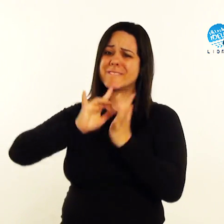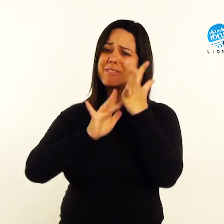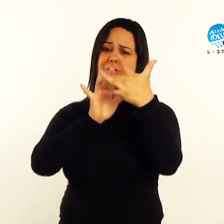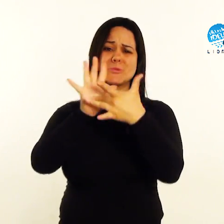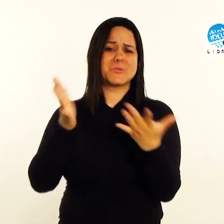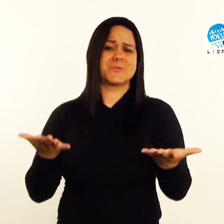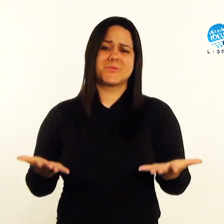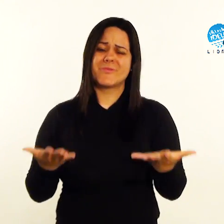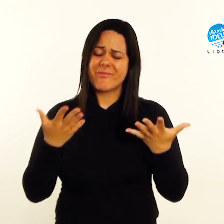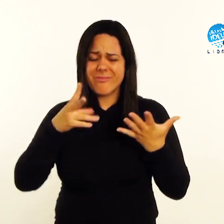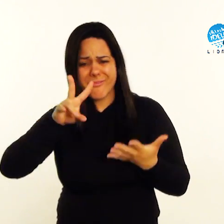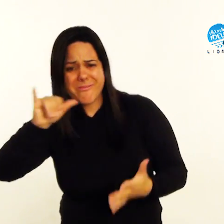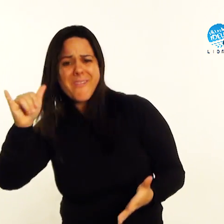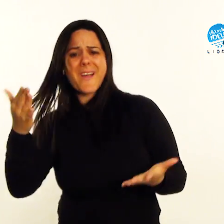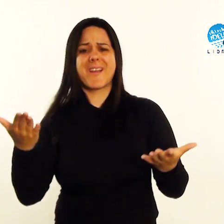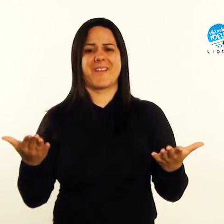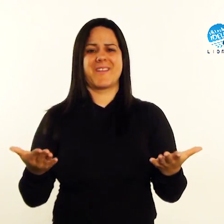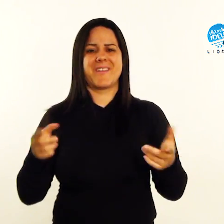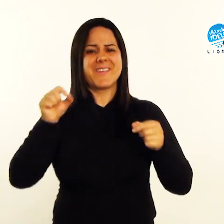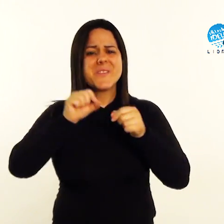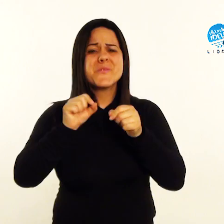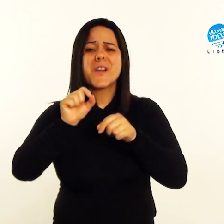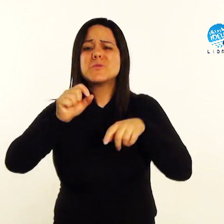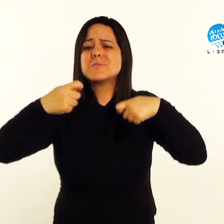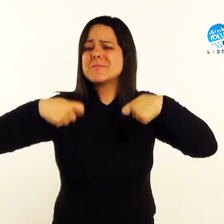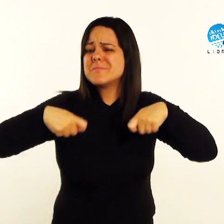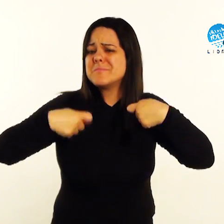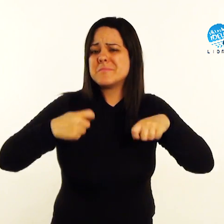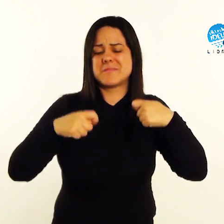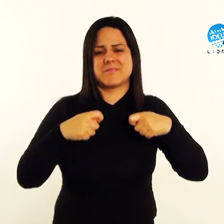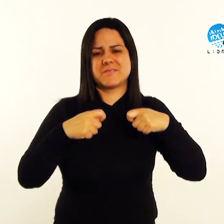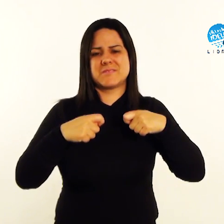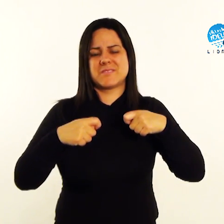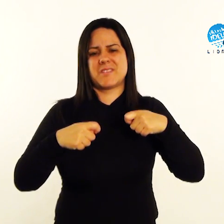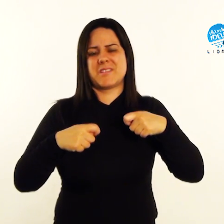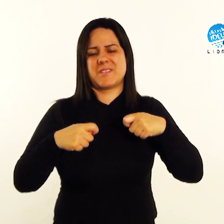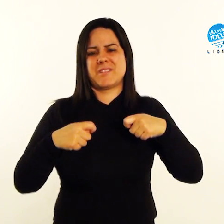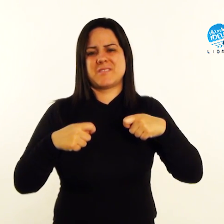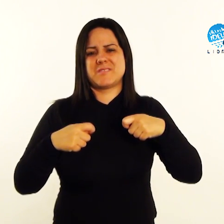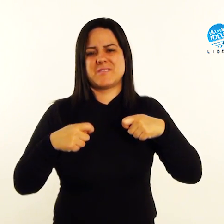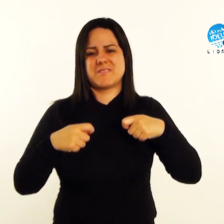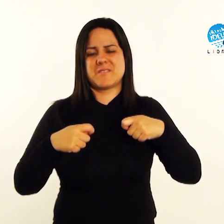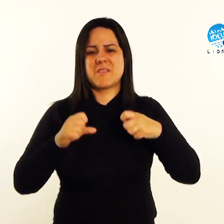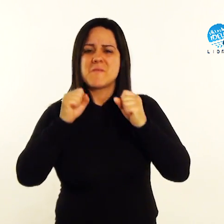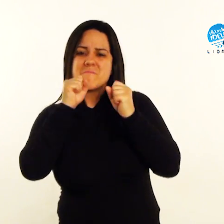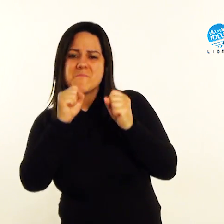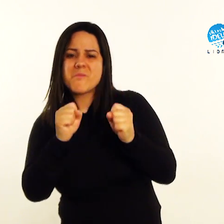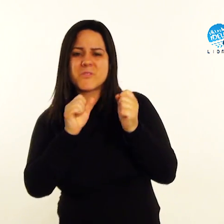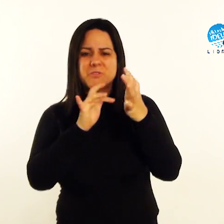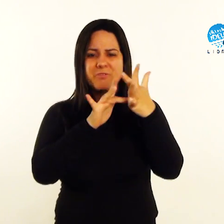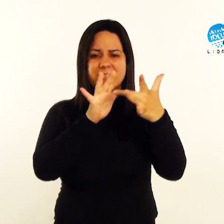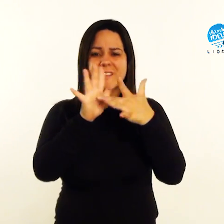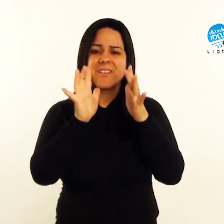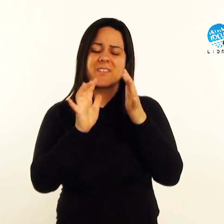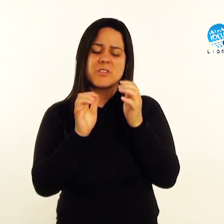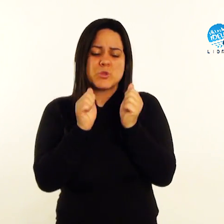Jesus, e faça o que for necessário, para que Ele possa ir com você para a